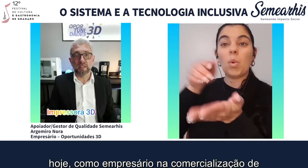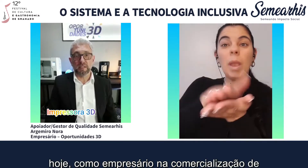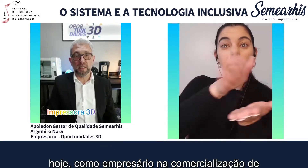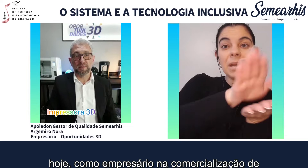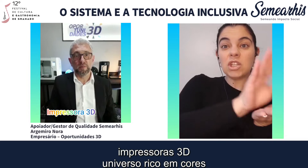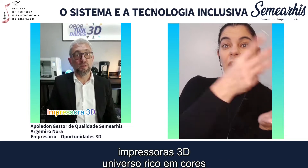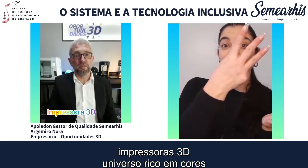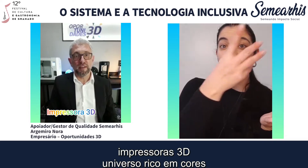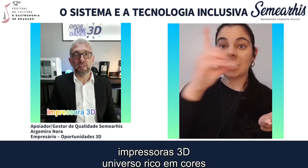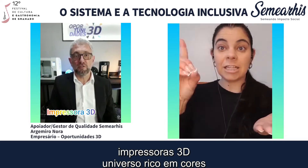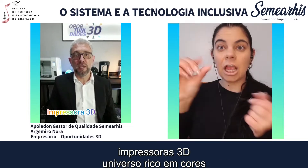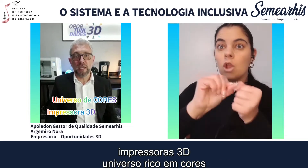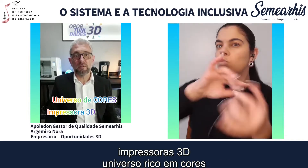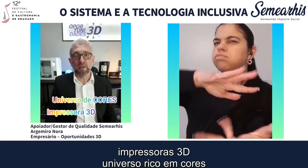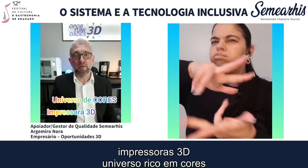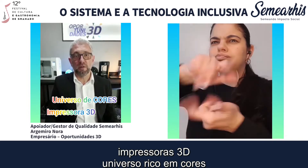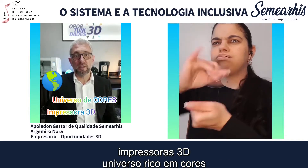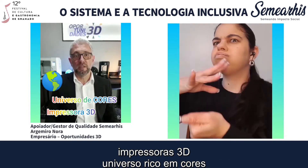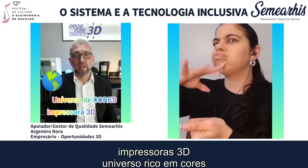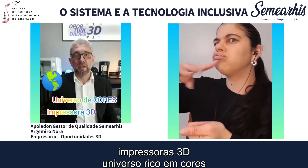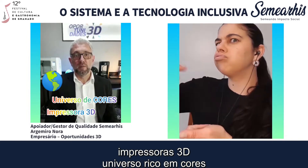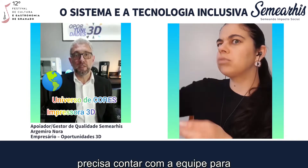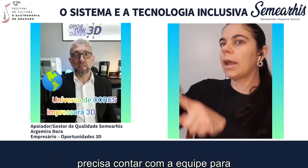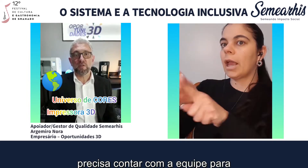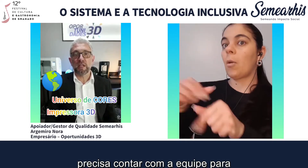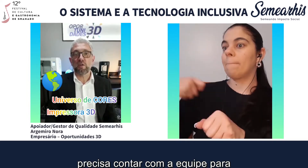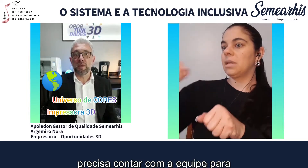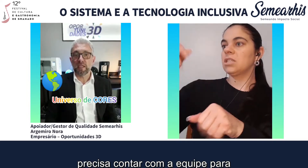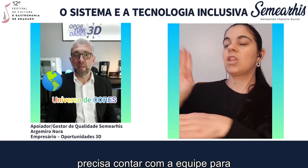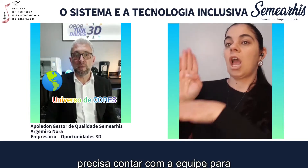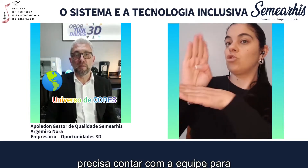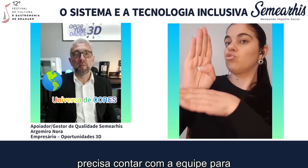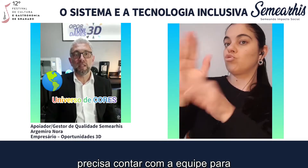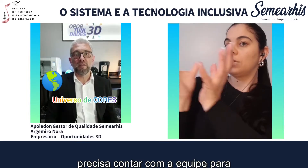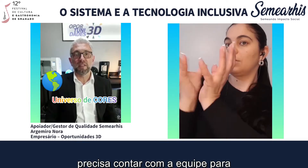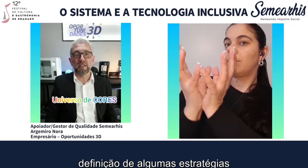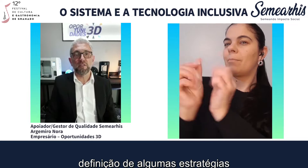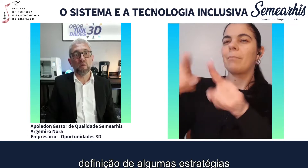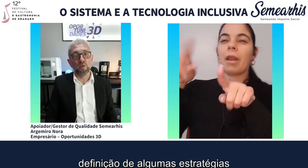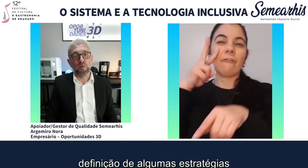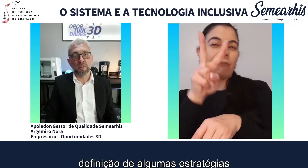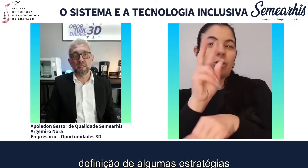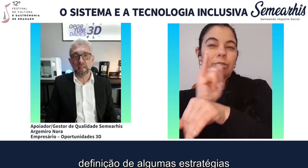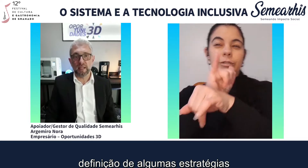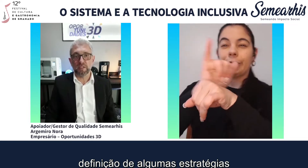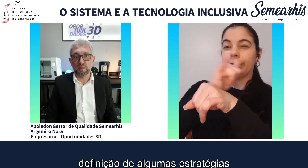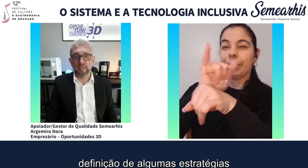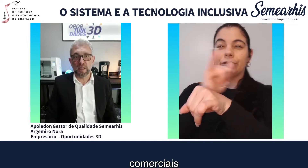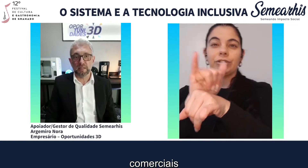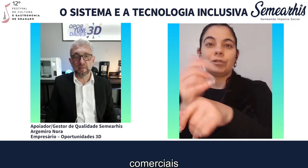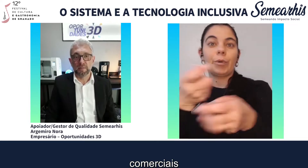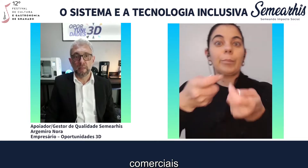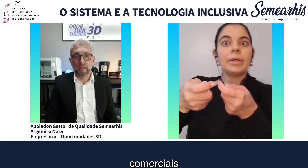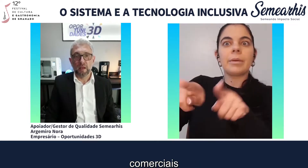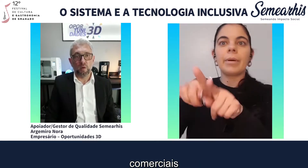impressoras 3D, um universo rico em cores, preciso contar com a minha equipe para a definição de algumas estratégias